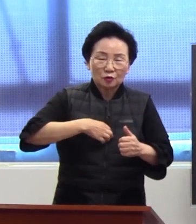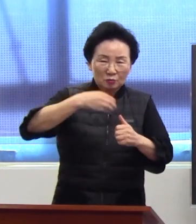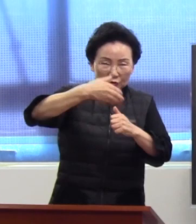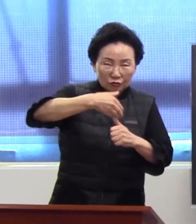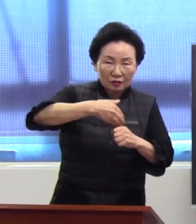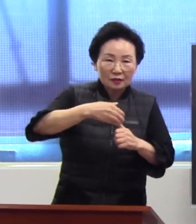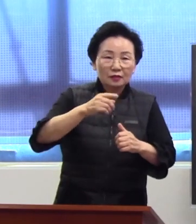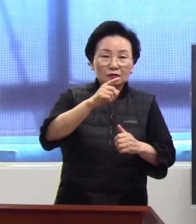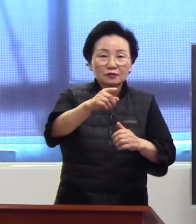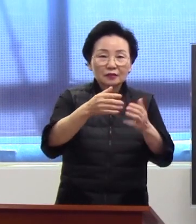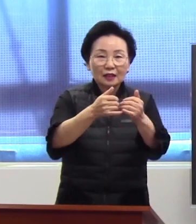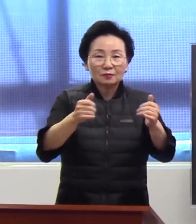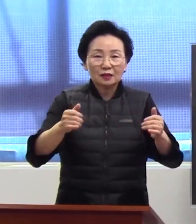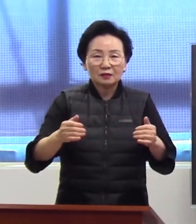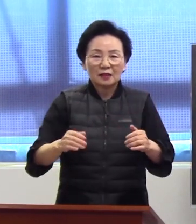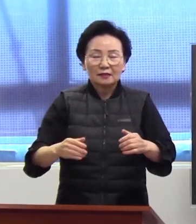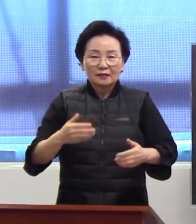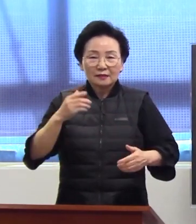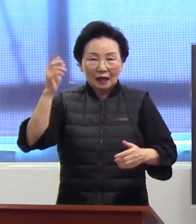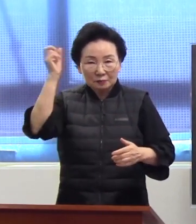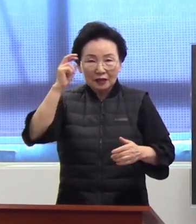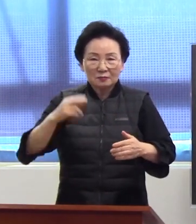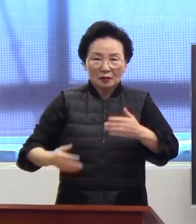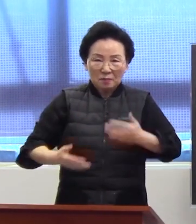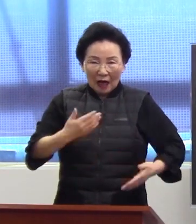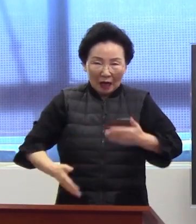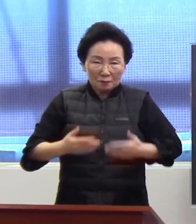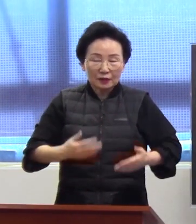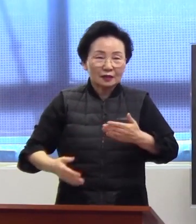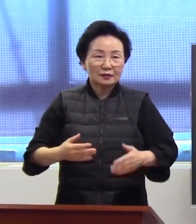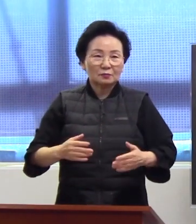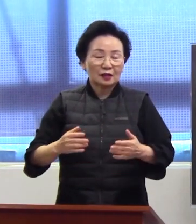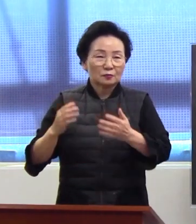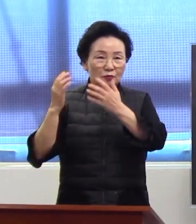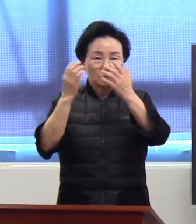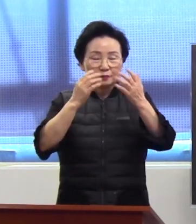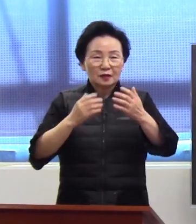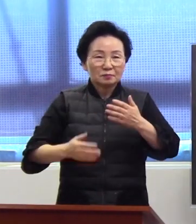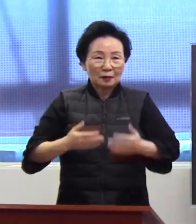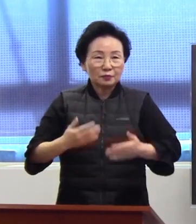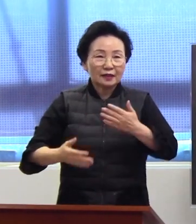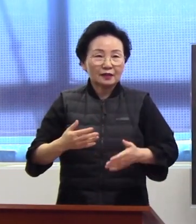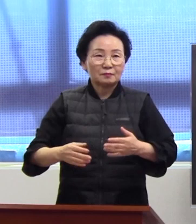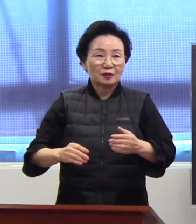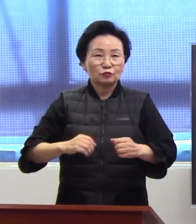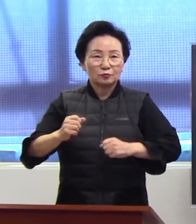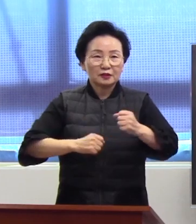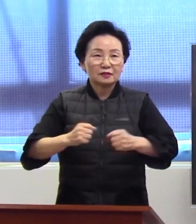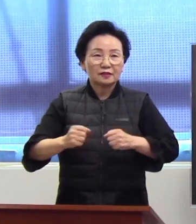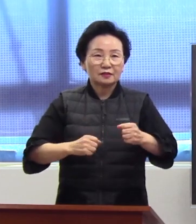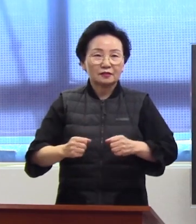괴로움 주던 그 사람들이 막 갑자기 막 바쁘게 그냥 막 바쁘게 막 움직이더래요.